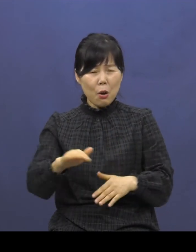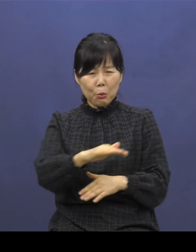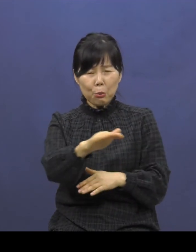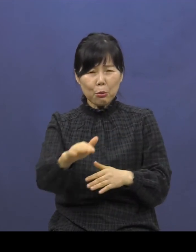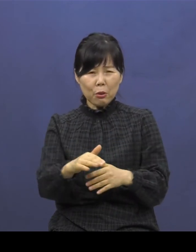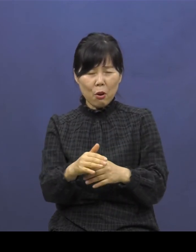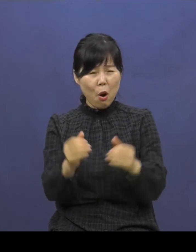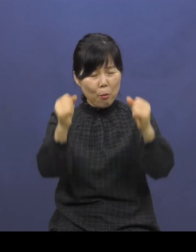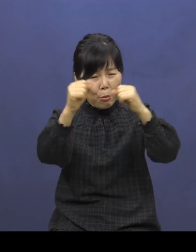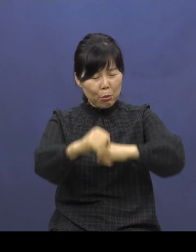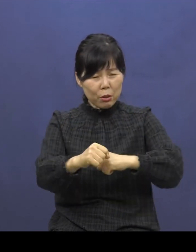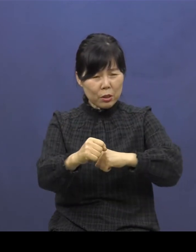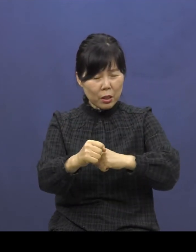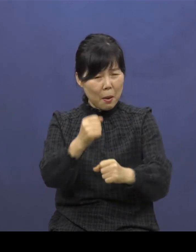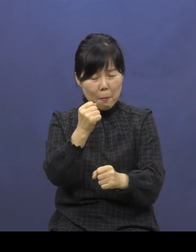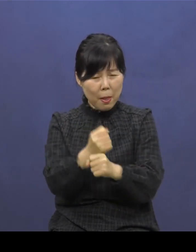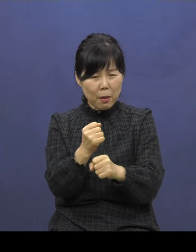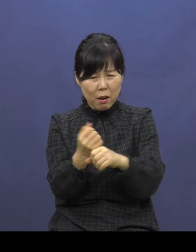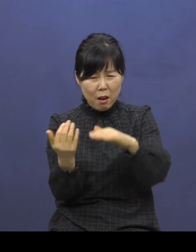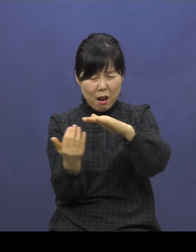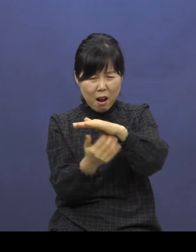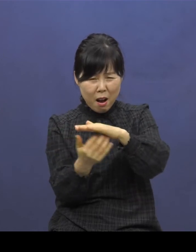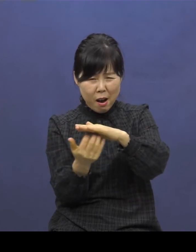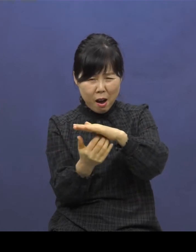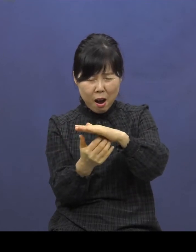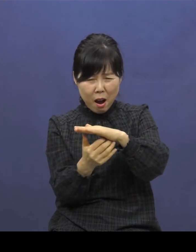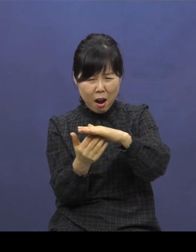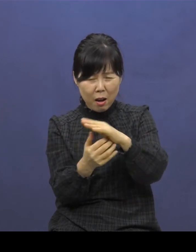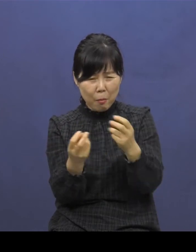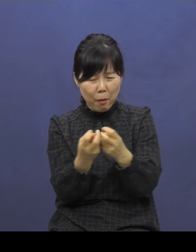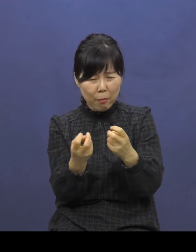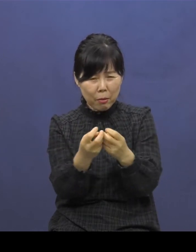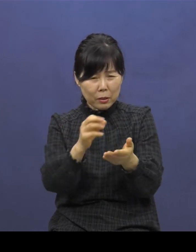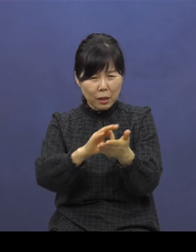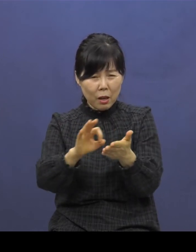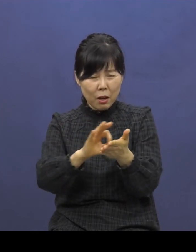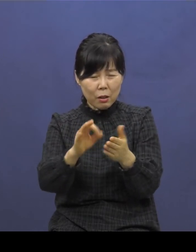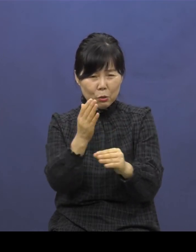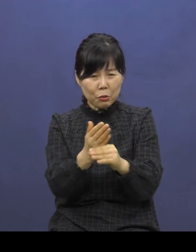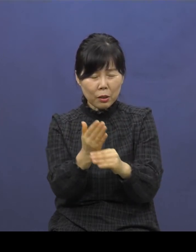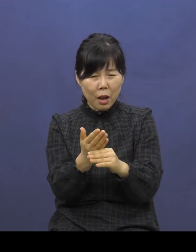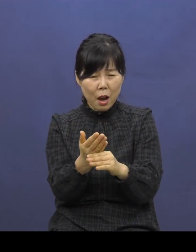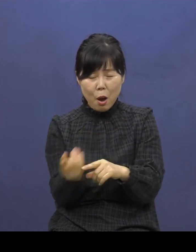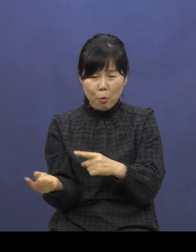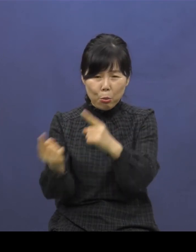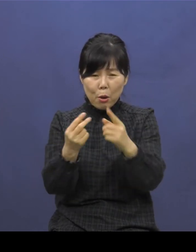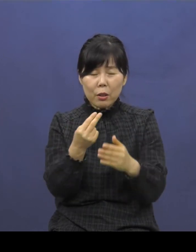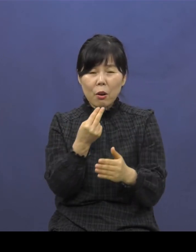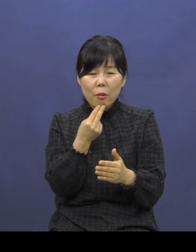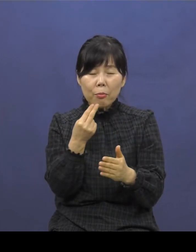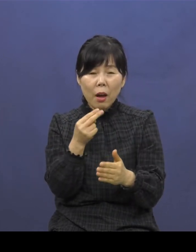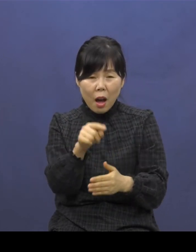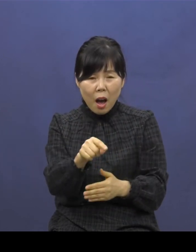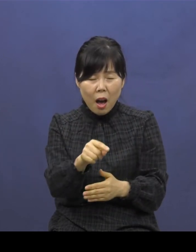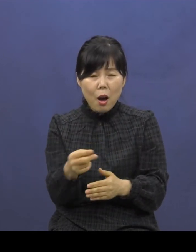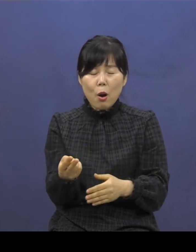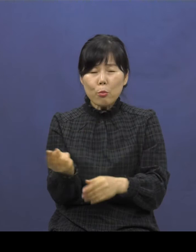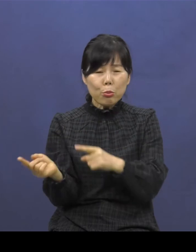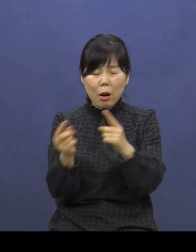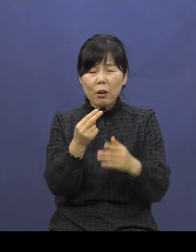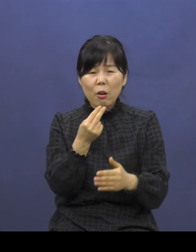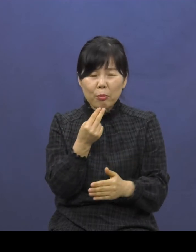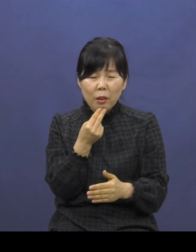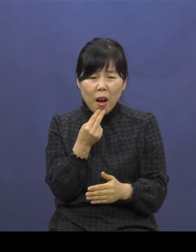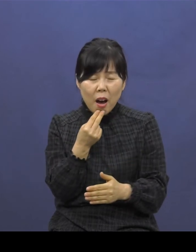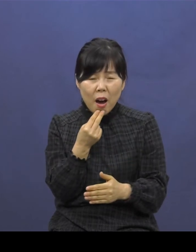말이지, 정말 우리를 갖다가 무너뜨리는 어떤 계략을 펼치고 있는데, 바로 그것이 이 부활이 없다는 이것 가지고